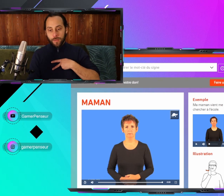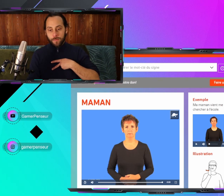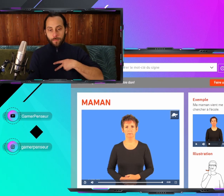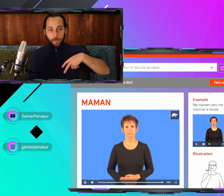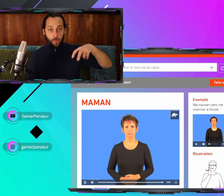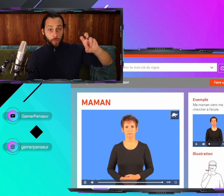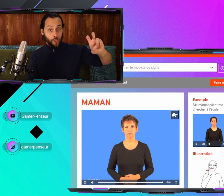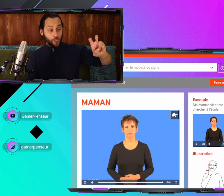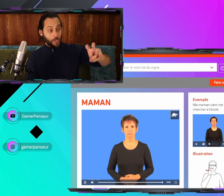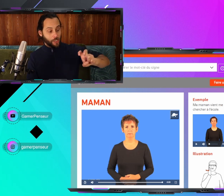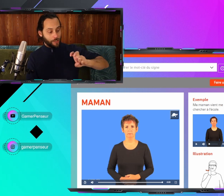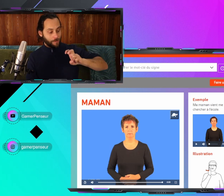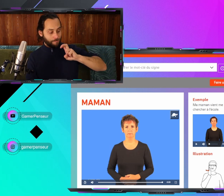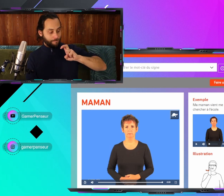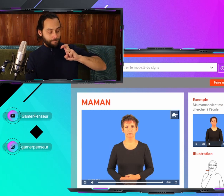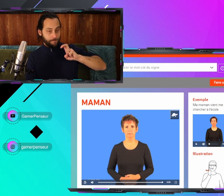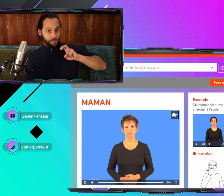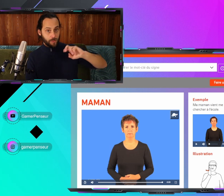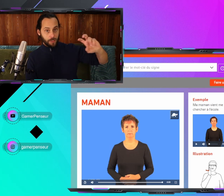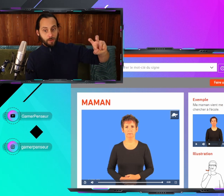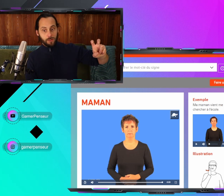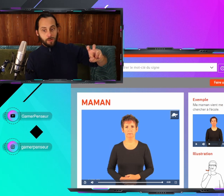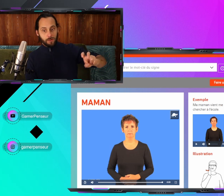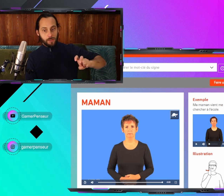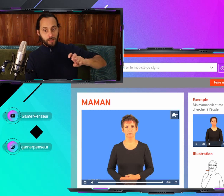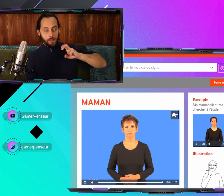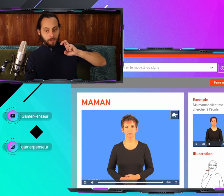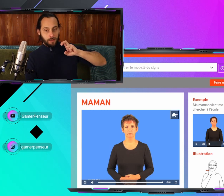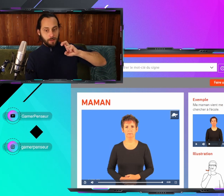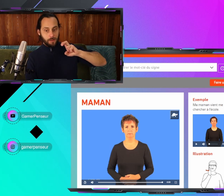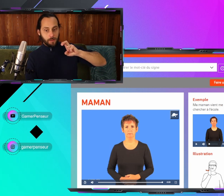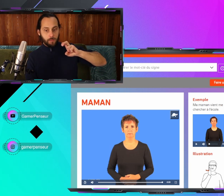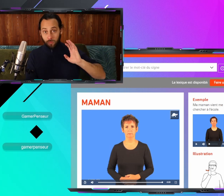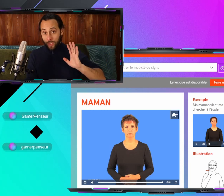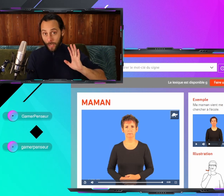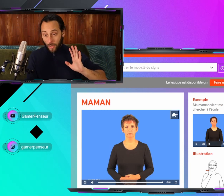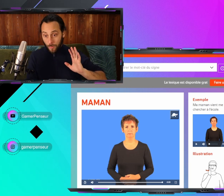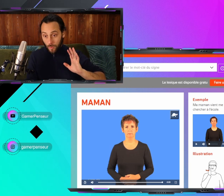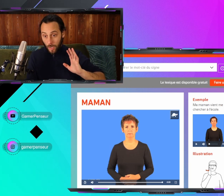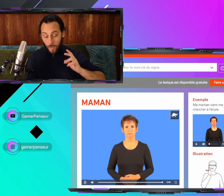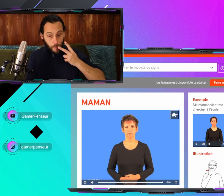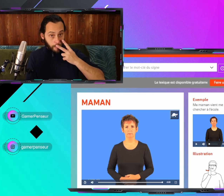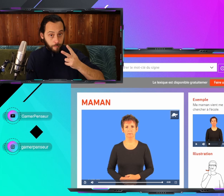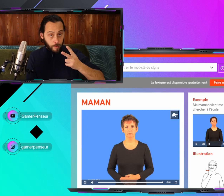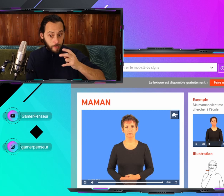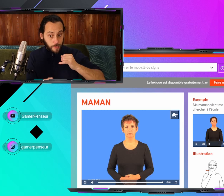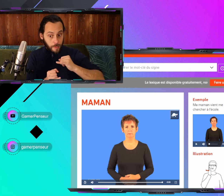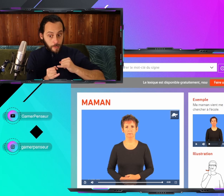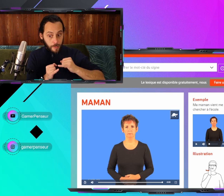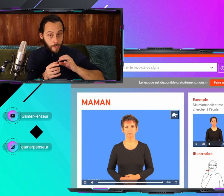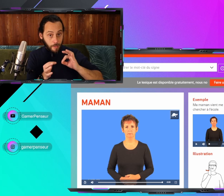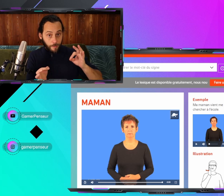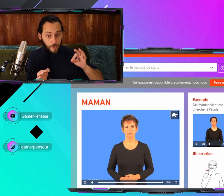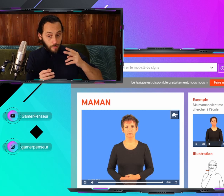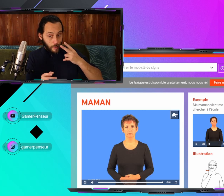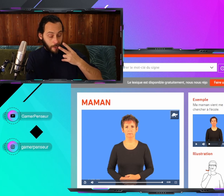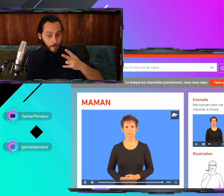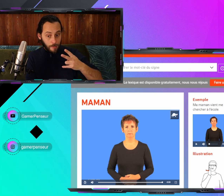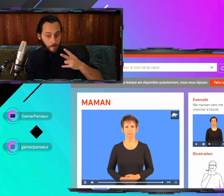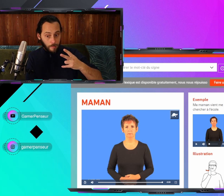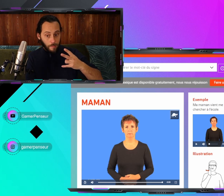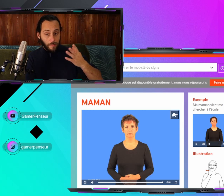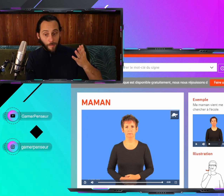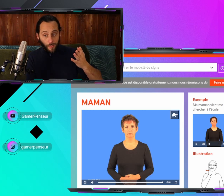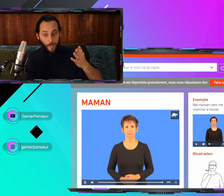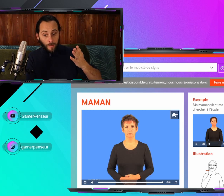maman Pi. Donc chercher. Ce serait dans ce sens. Hein. Je dirais comme toi, mais vu les dernières phrases qu'on a